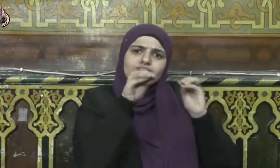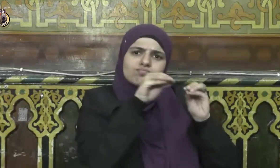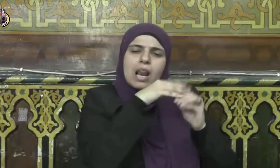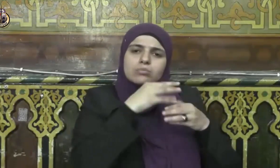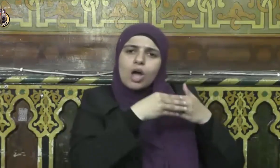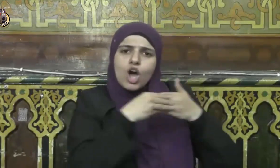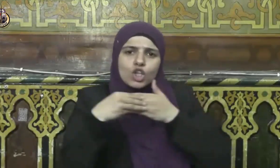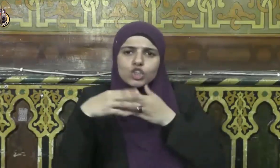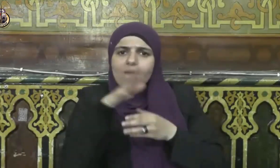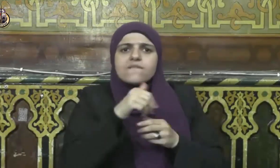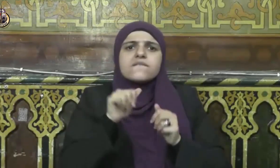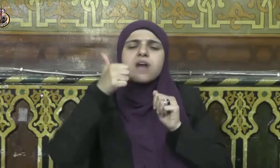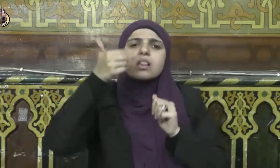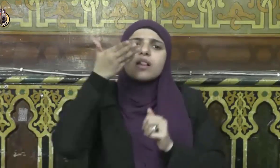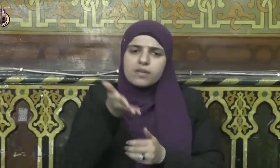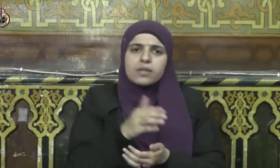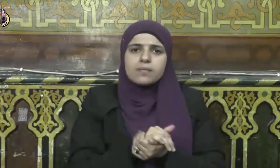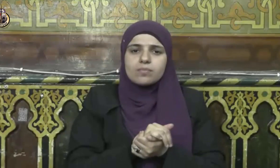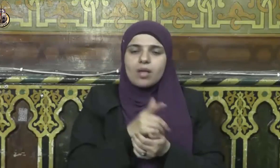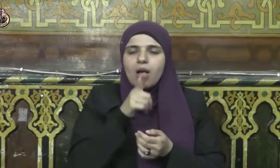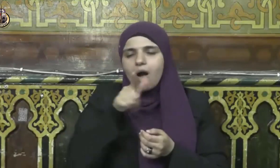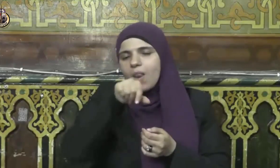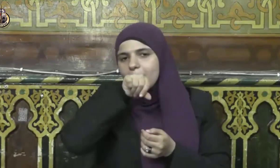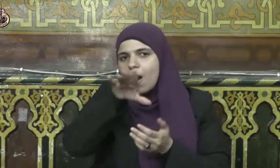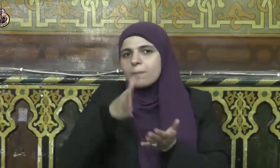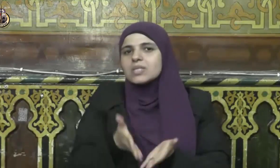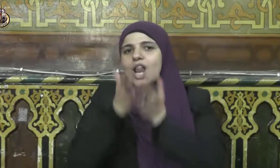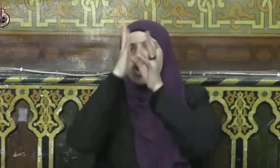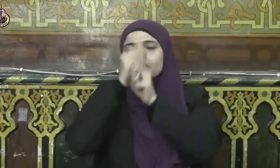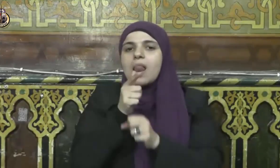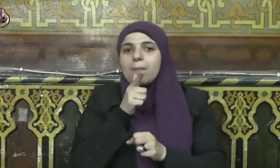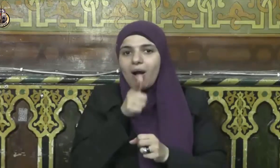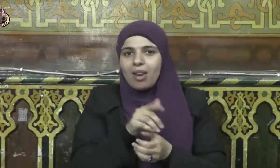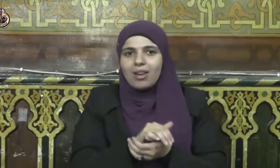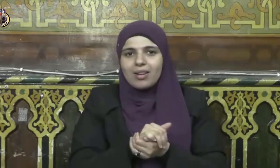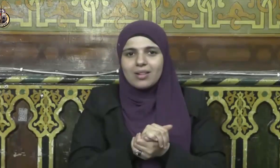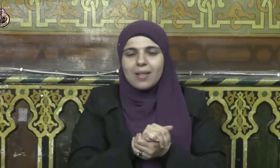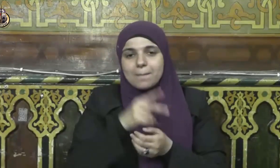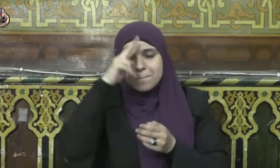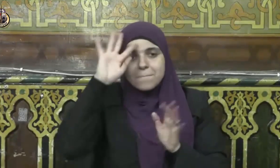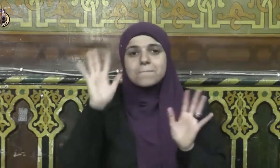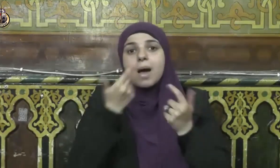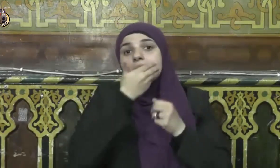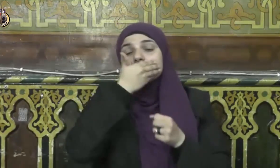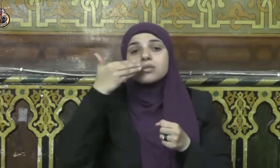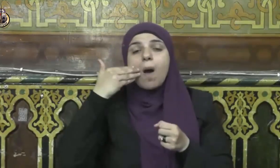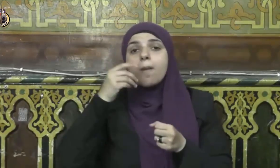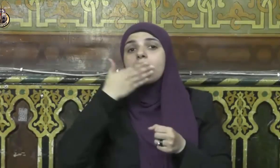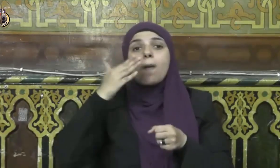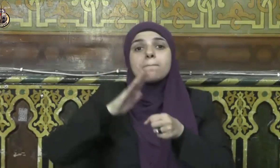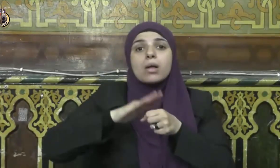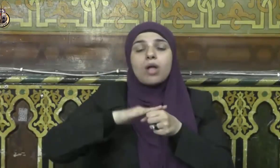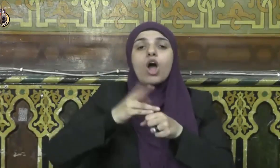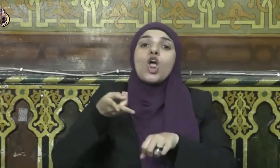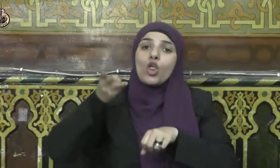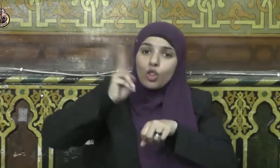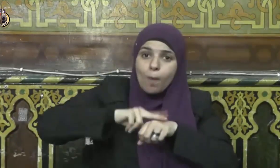فيه وأرشدنا إلى فضله. فقال صلى الله عليه وسلم: من صام رمضان